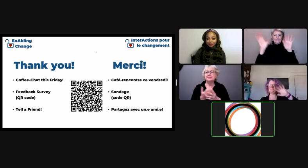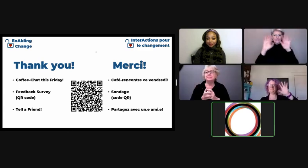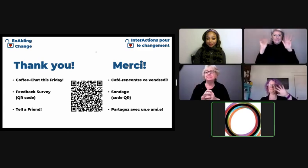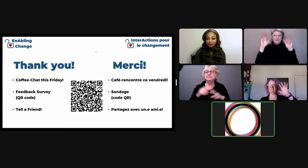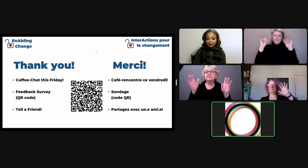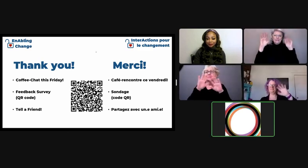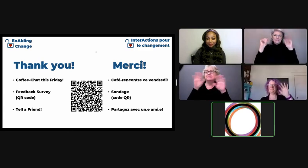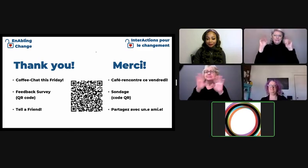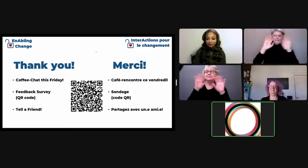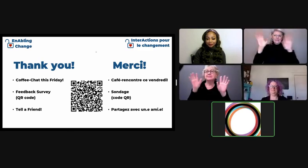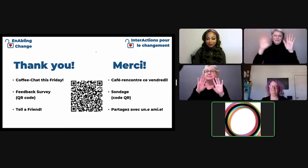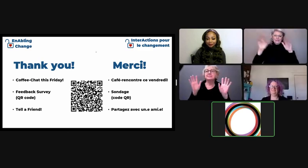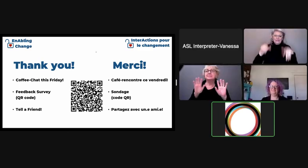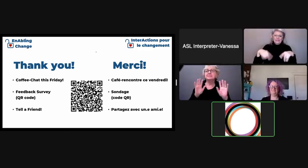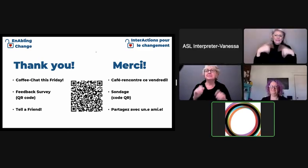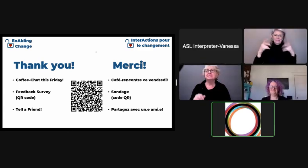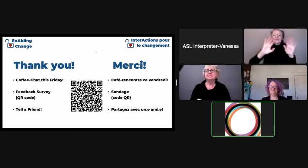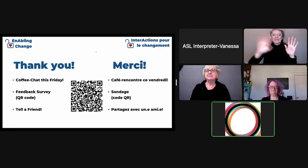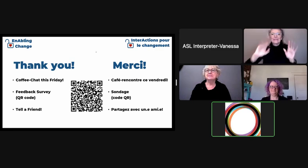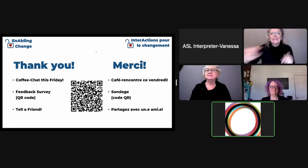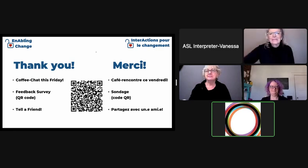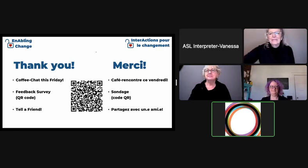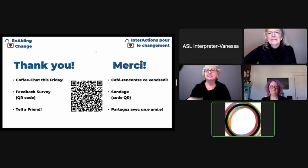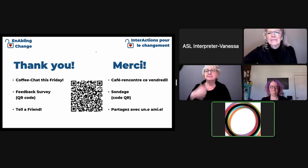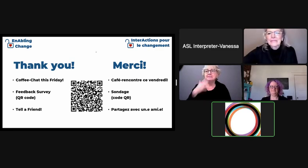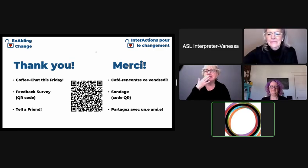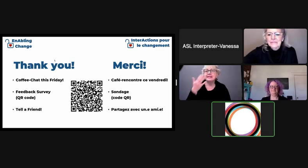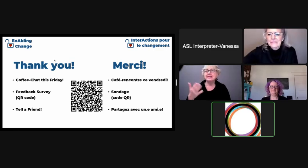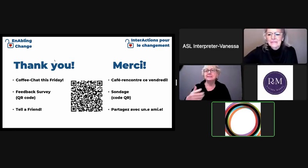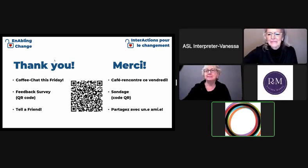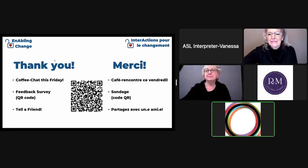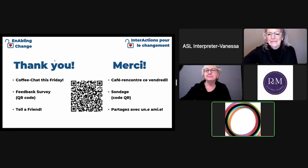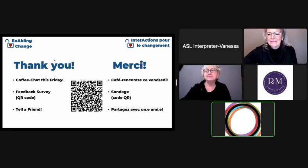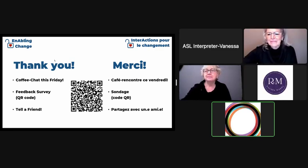au revoir et portez-vous bien merci à tous